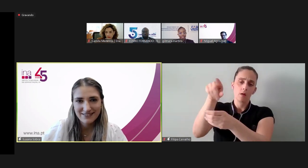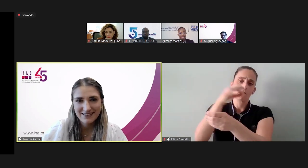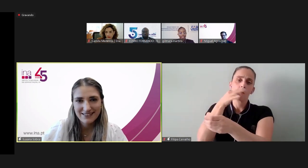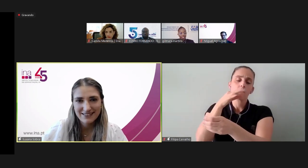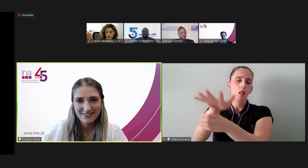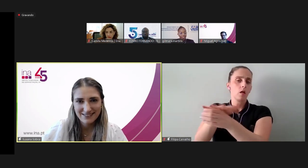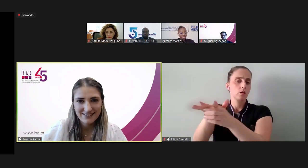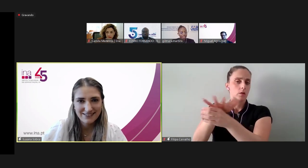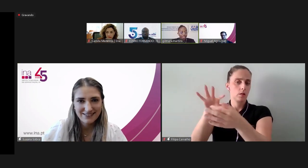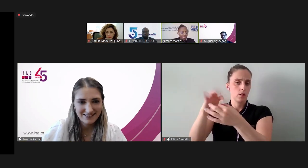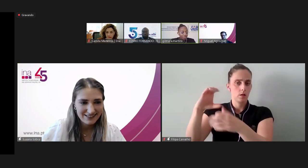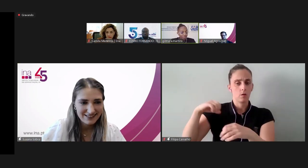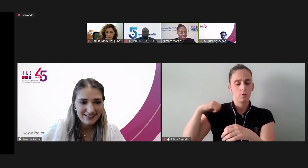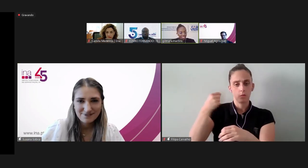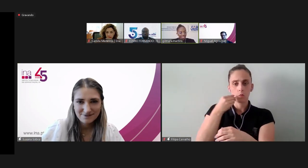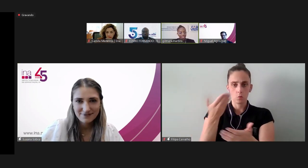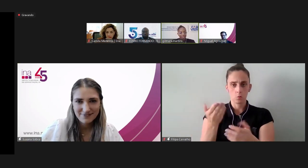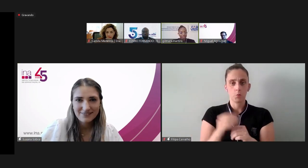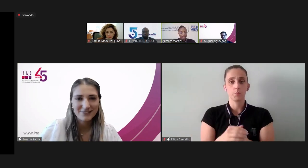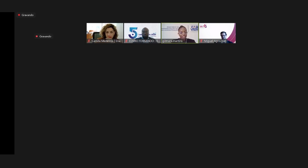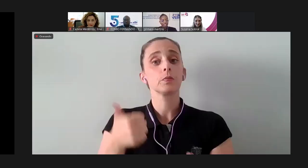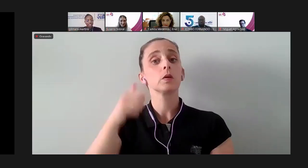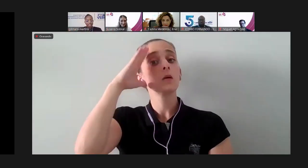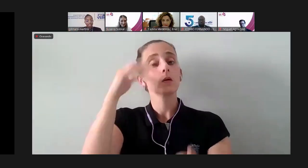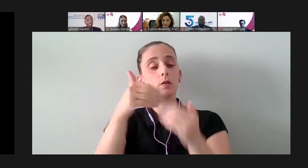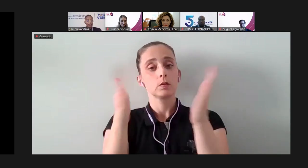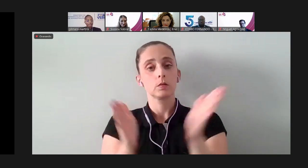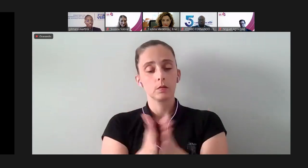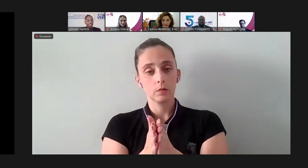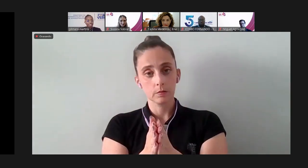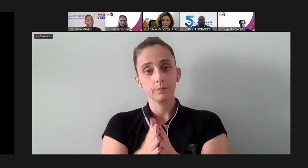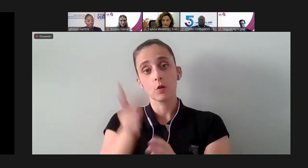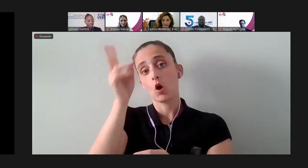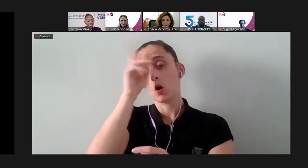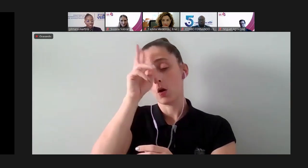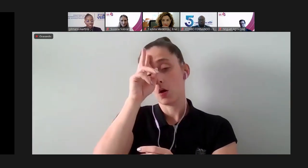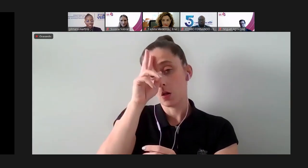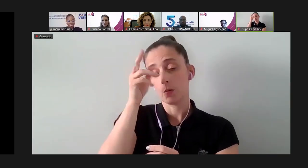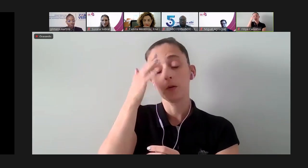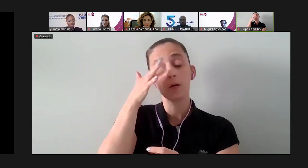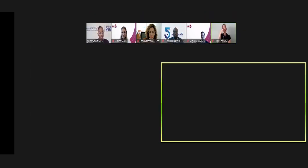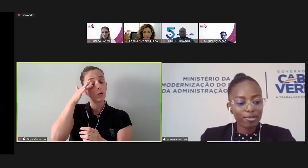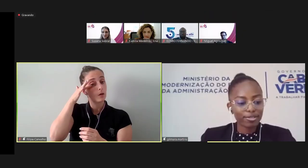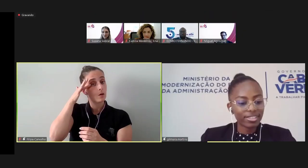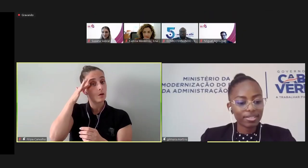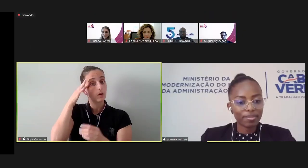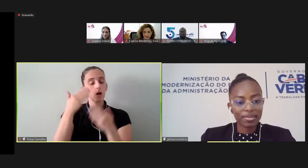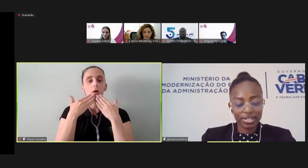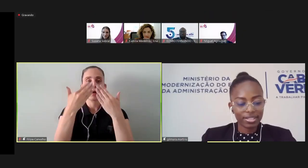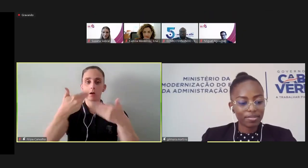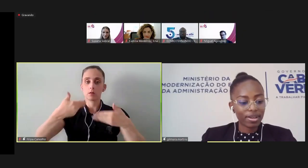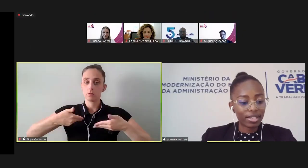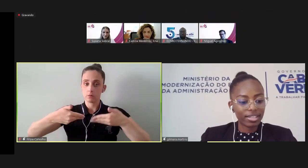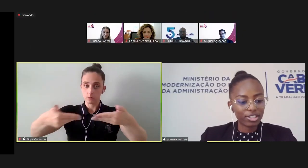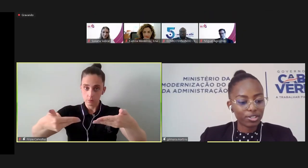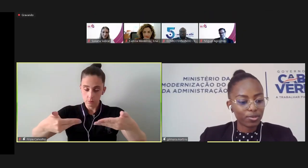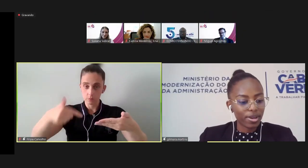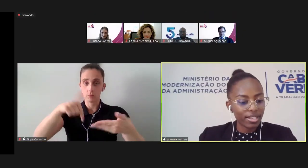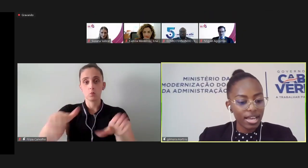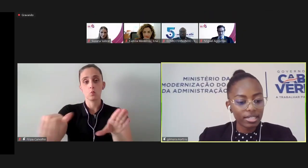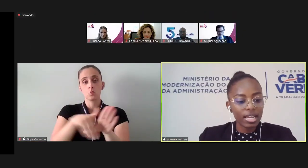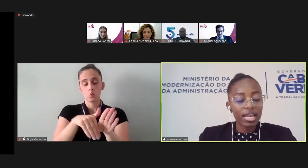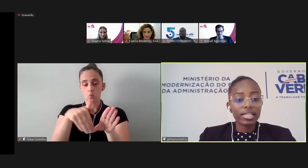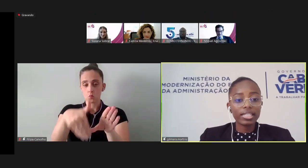Verde. Boa tarde a todos. Antes de mais, queríamos agradecer o convite para participar